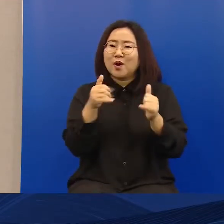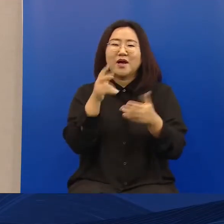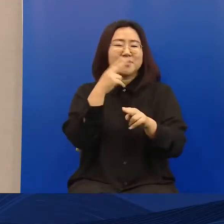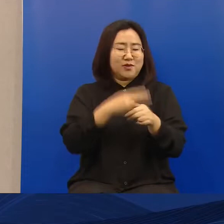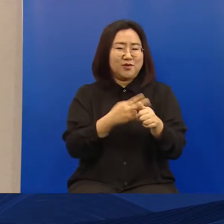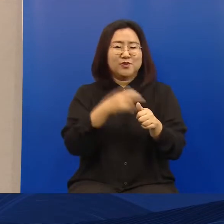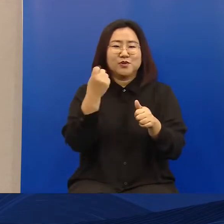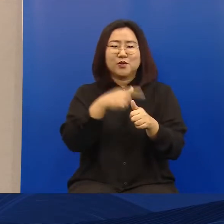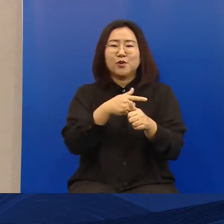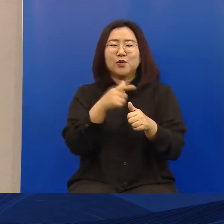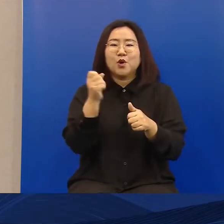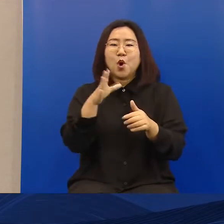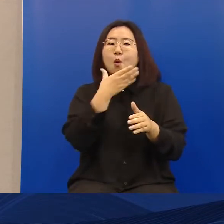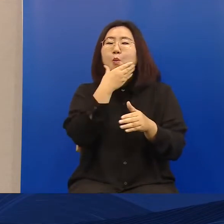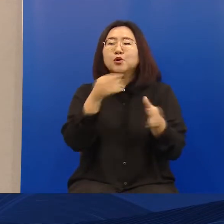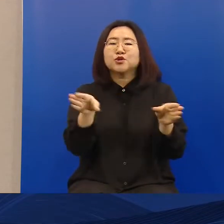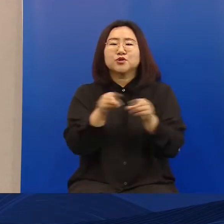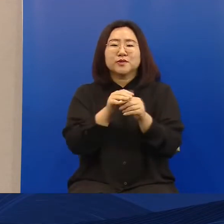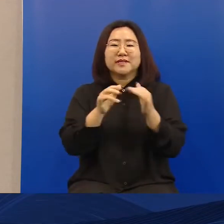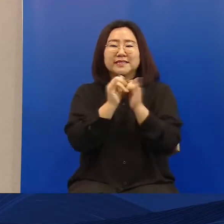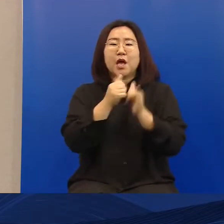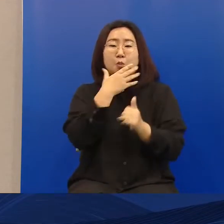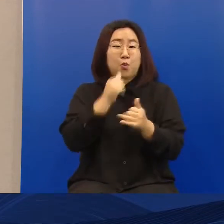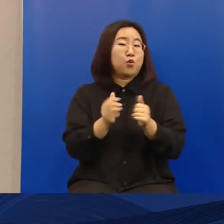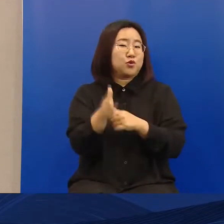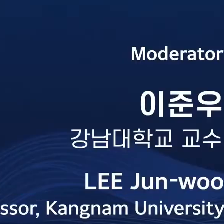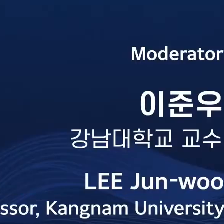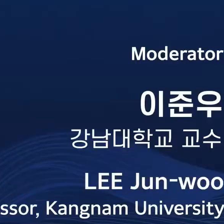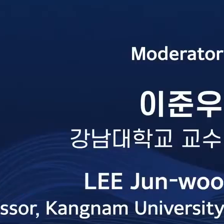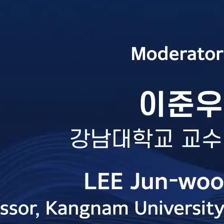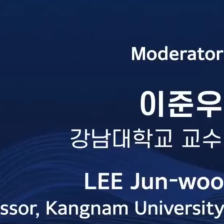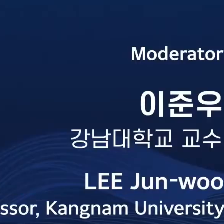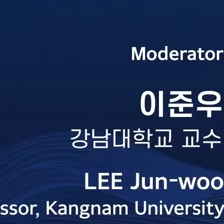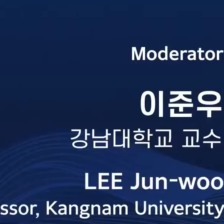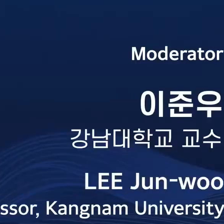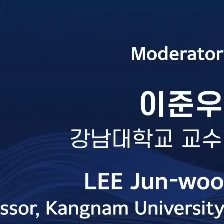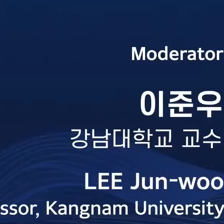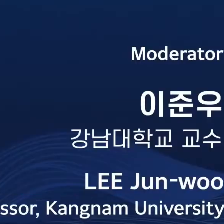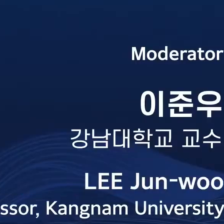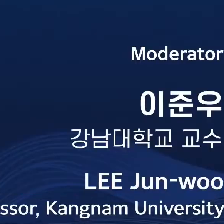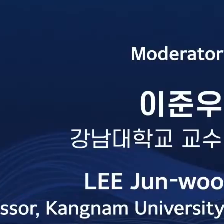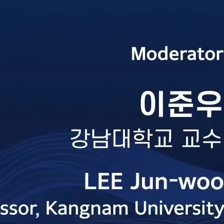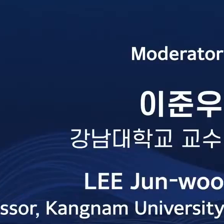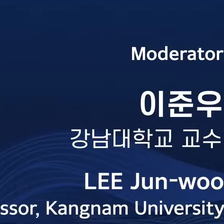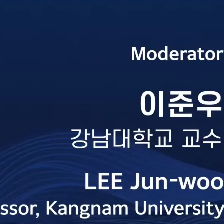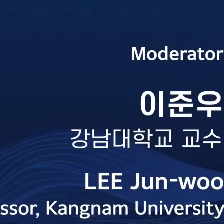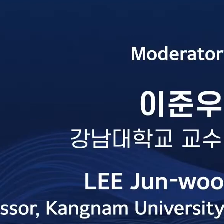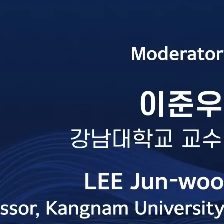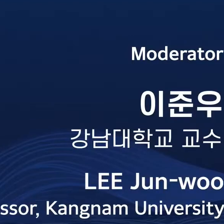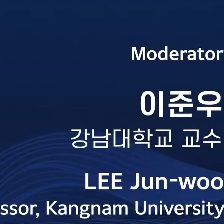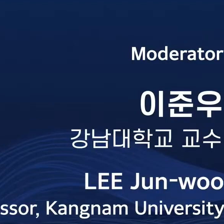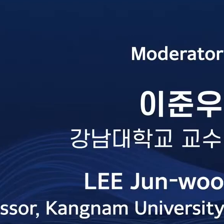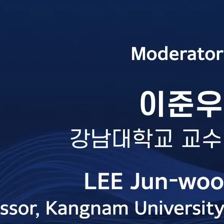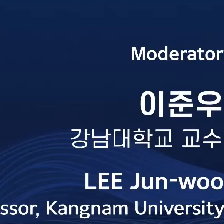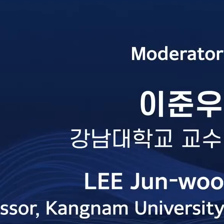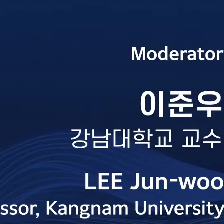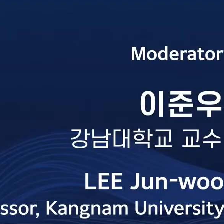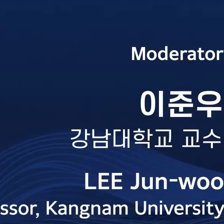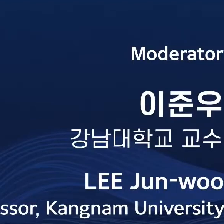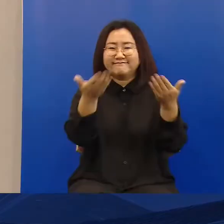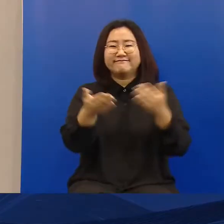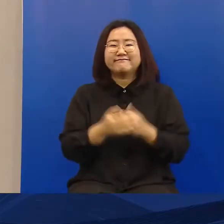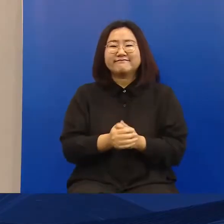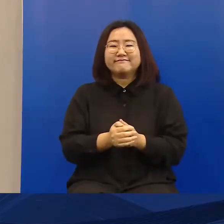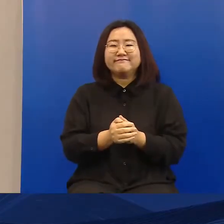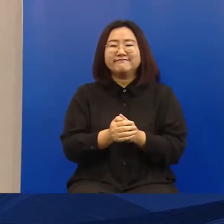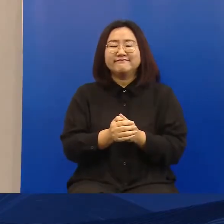그리고 강남대학교 복지융합대학 사회복지학부 교수이신 이준우 강남대학교 교수님을 소개를 해드리겠습니다.